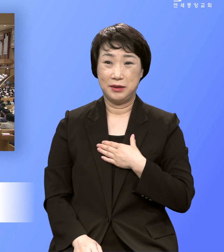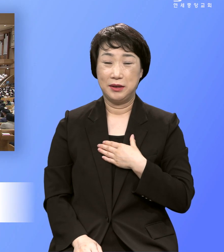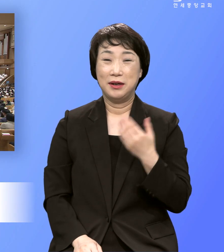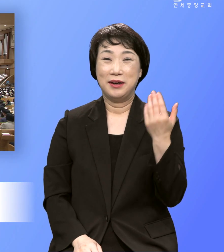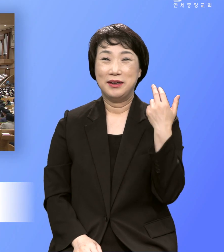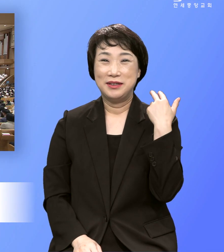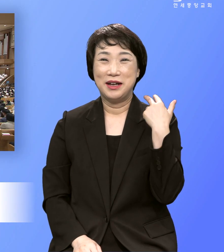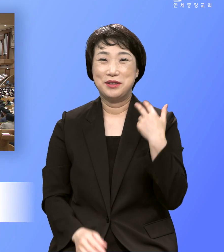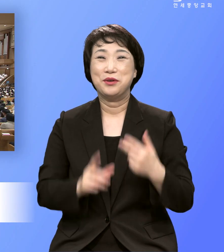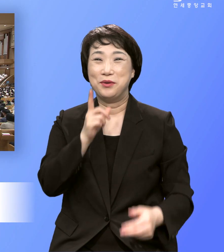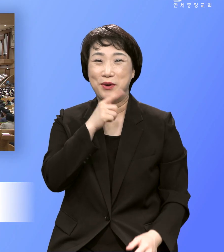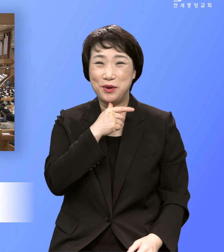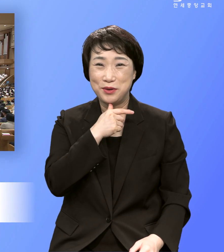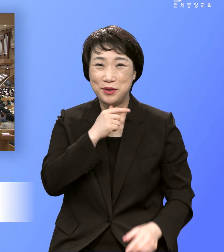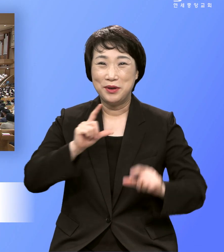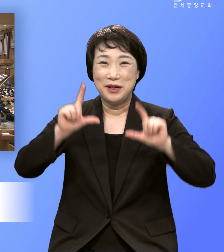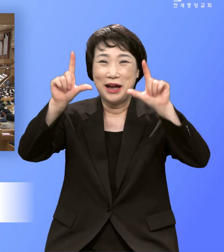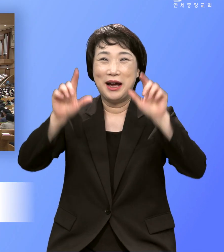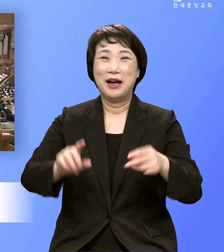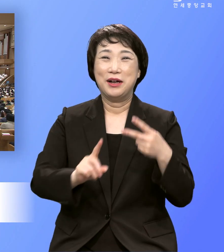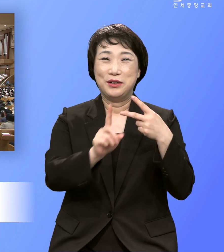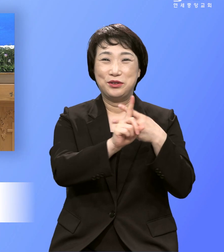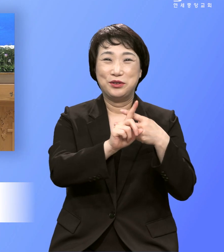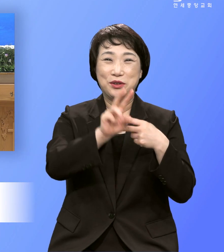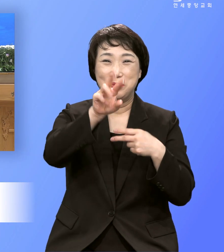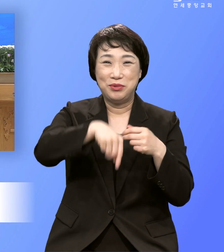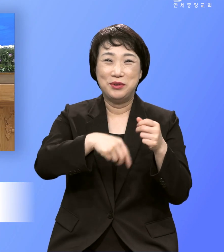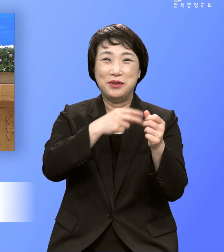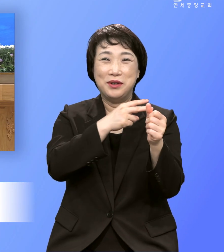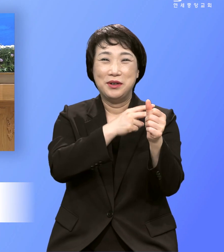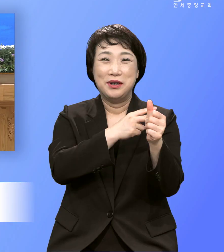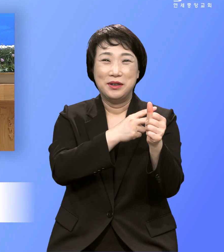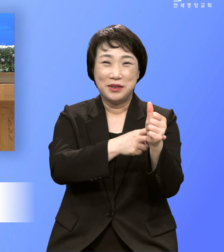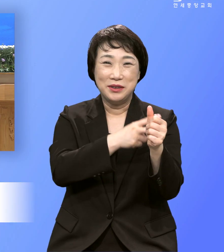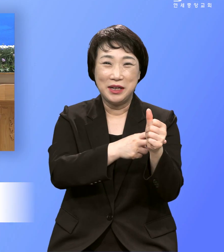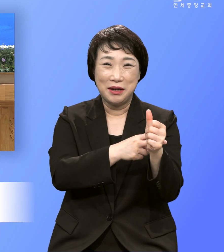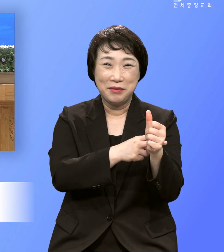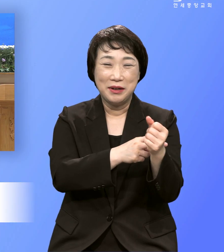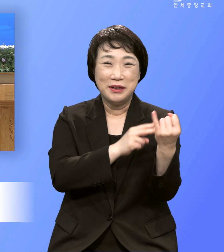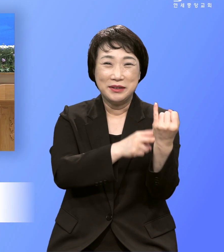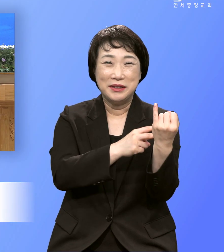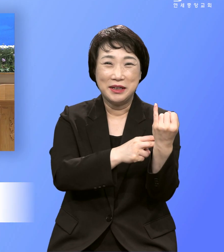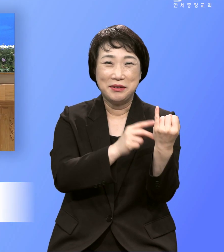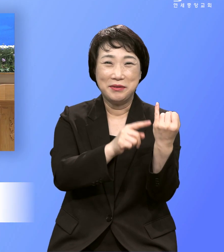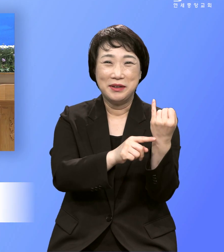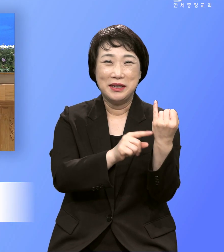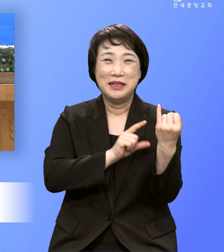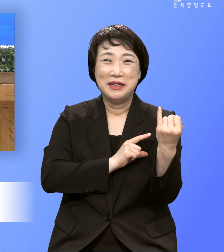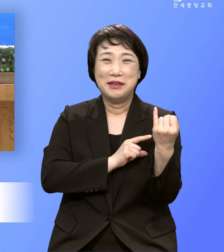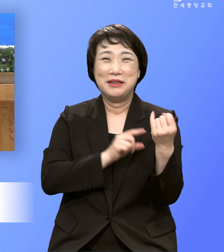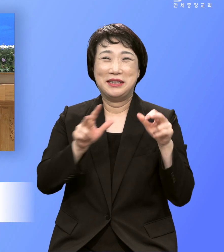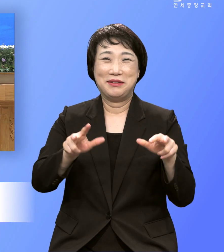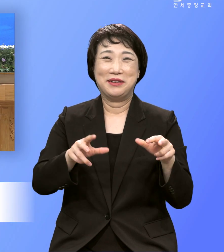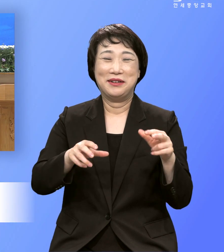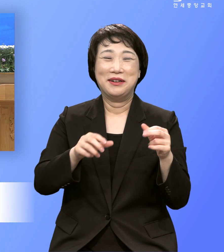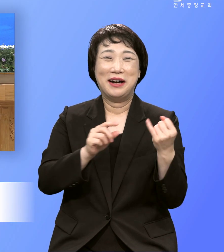지난 월요일 날 우리 중등부 선생님인 김희정 선생님을,